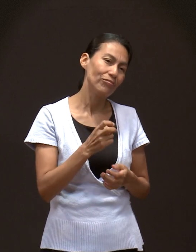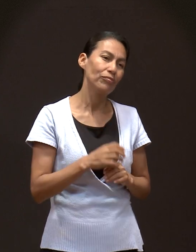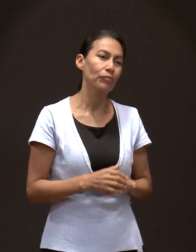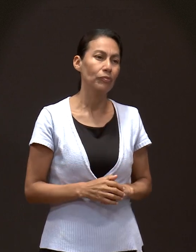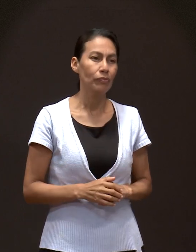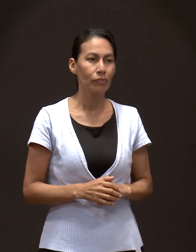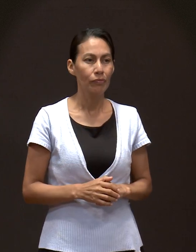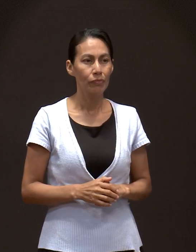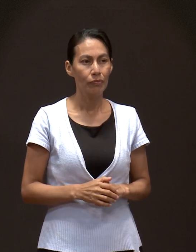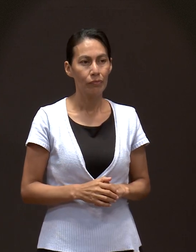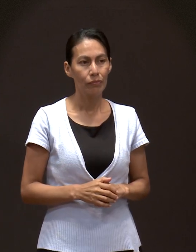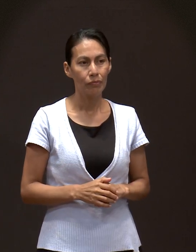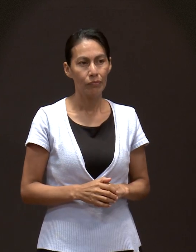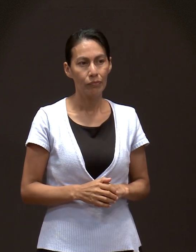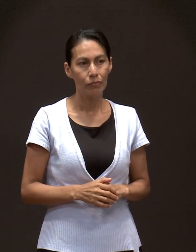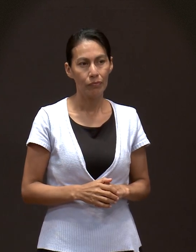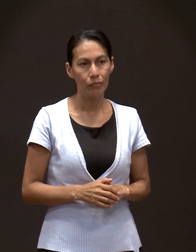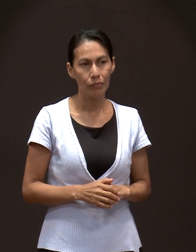decirnos.